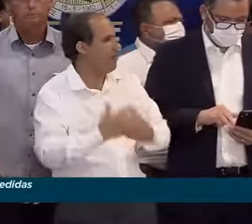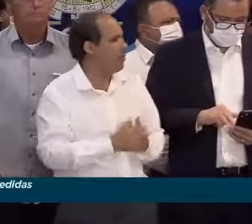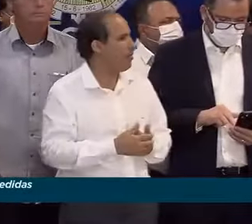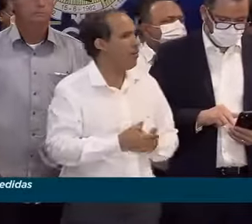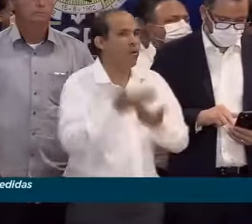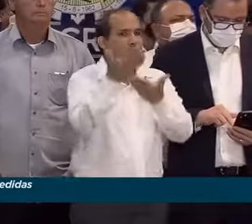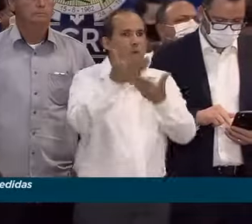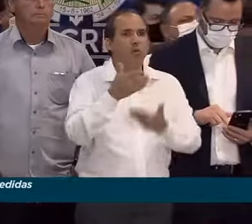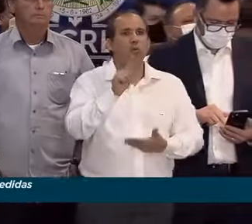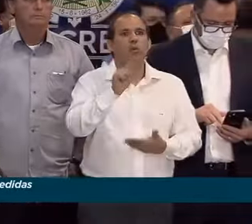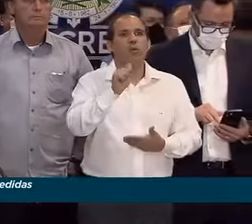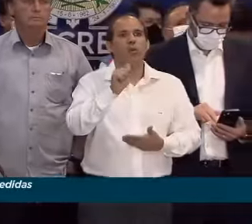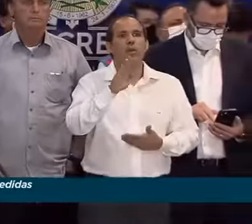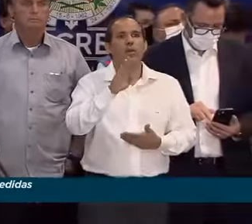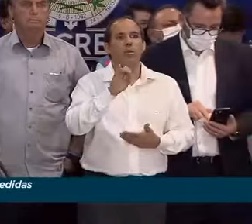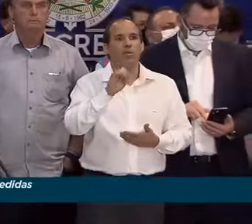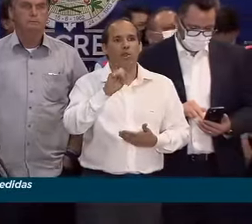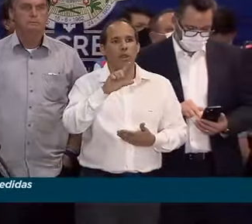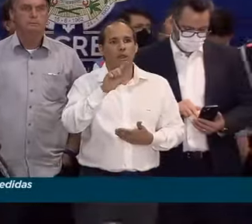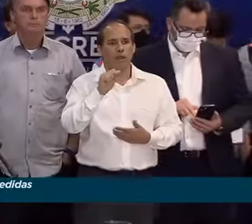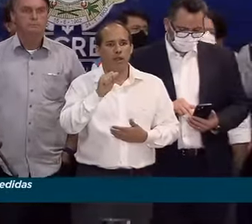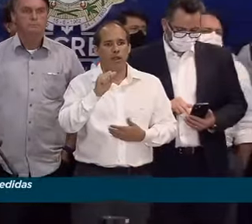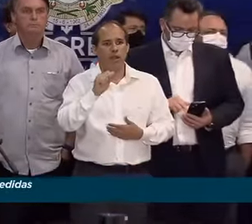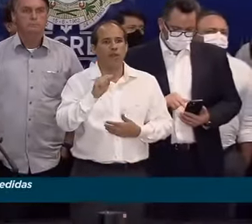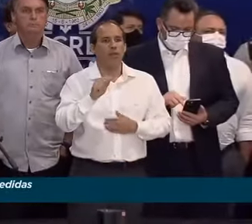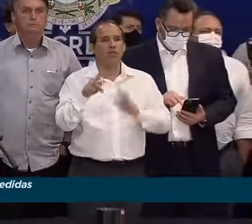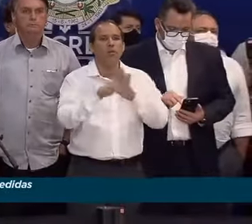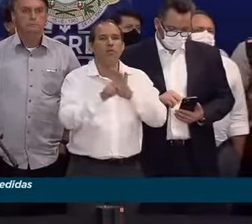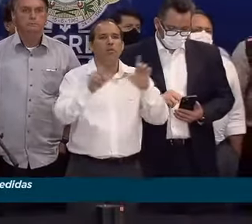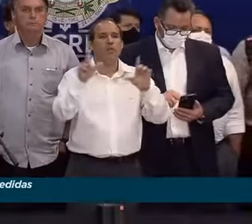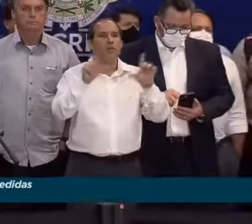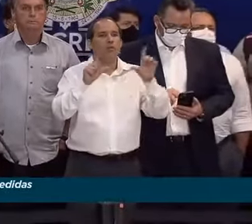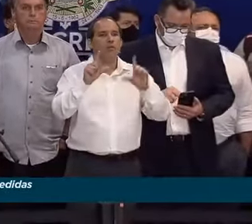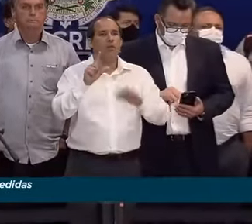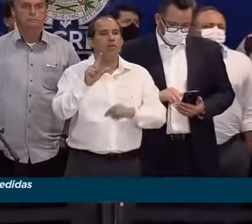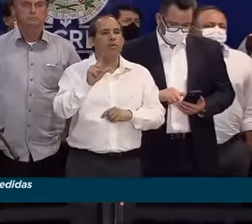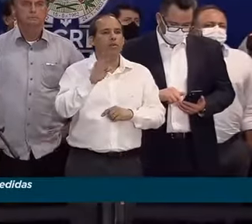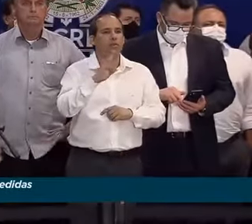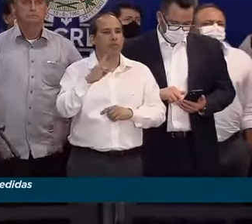Convidamos Gabriela Valente, da TV Brasil.